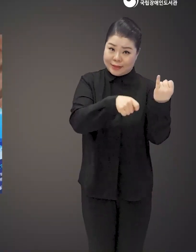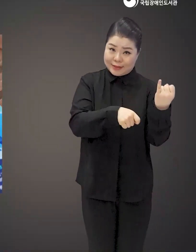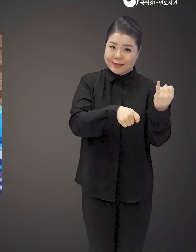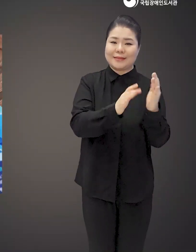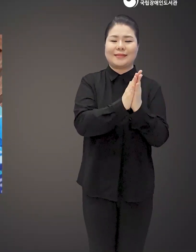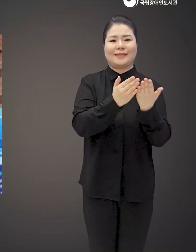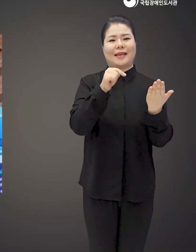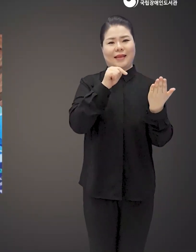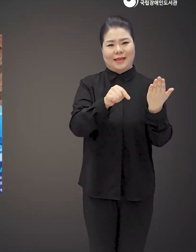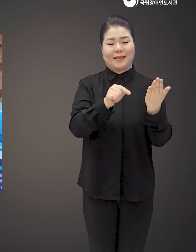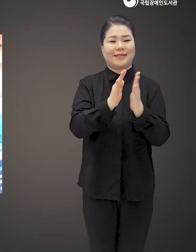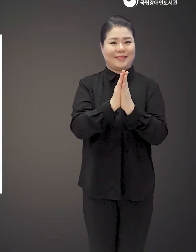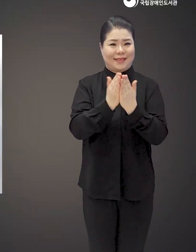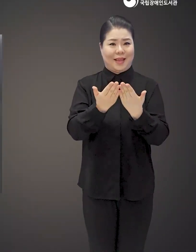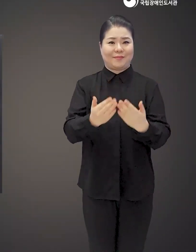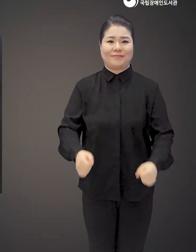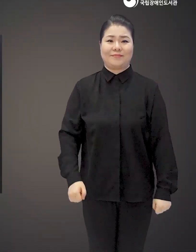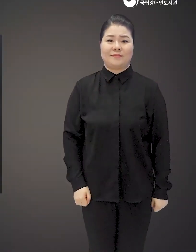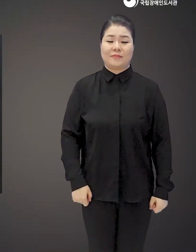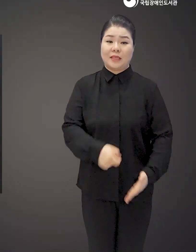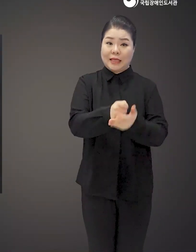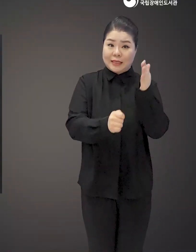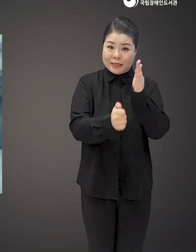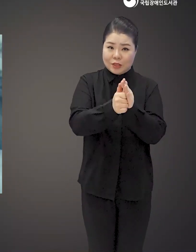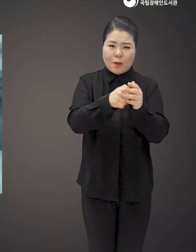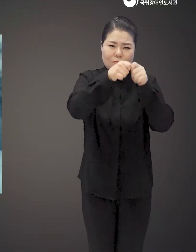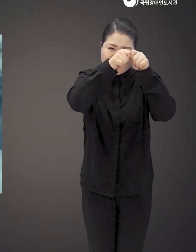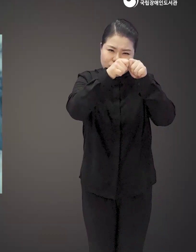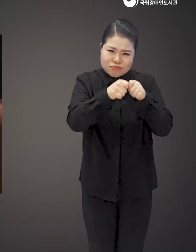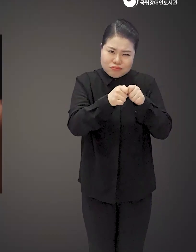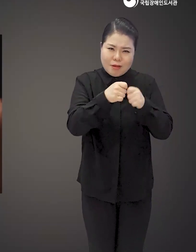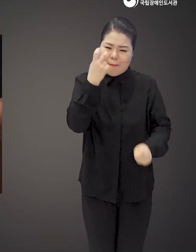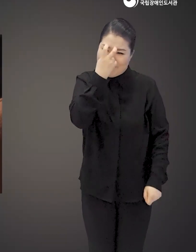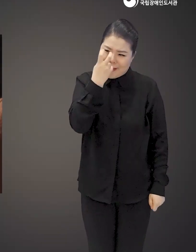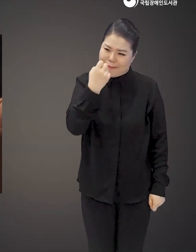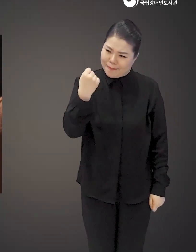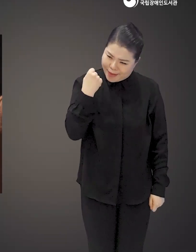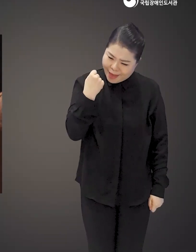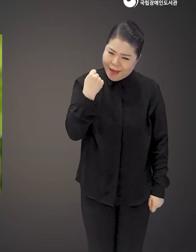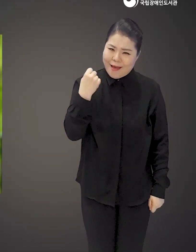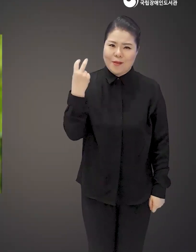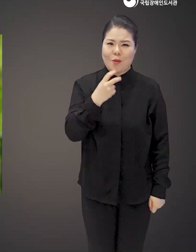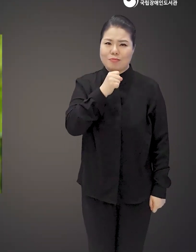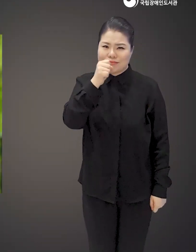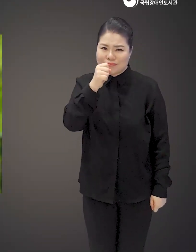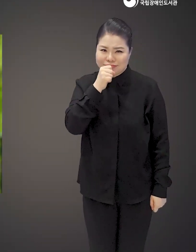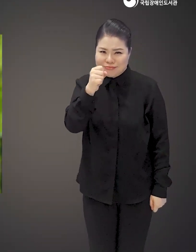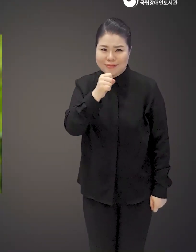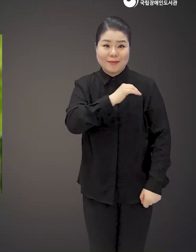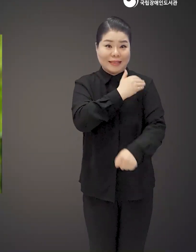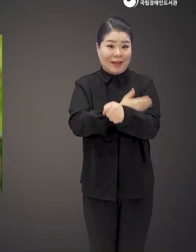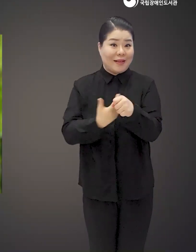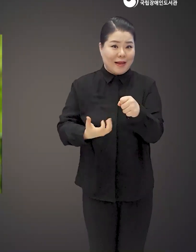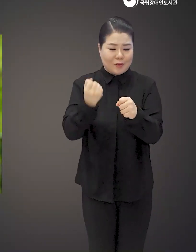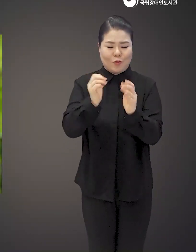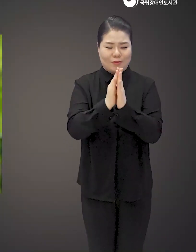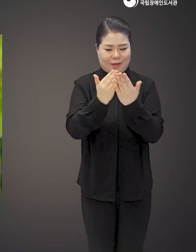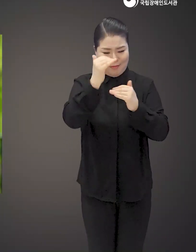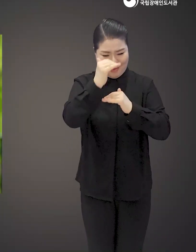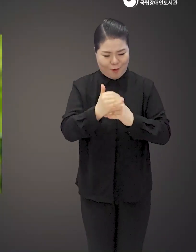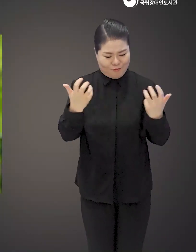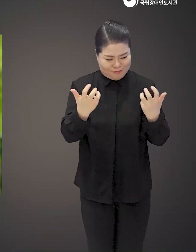없는 미래입니다. 기자 특유의 면밀함, 탐색력과 인터뷰 실력으로 책은 참 알차고 흥미진진한